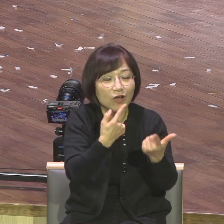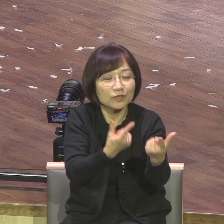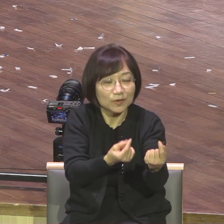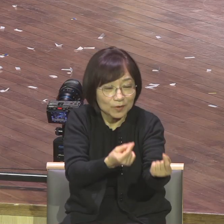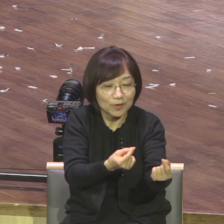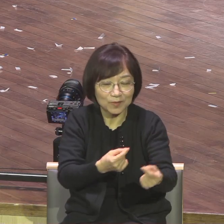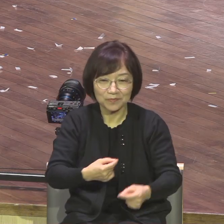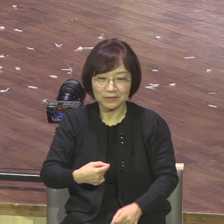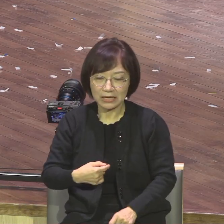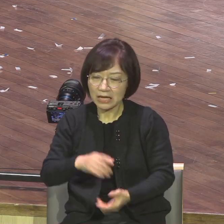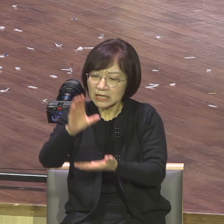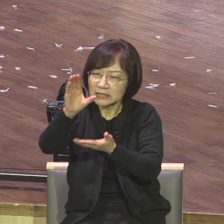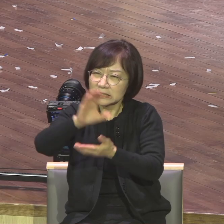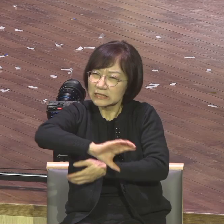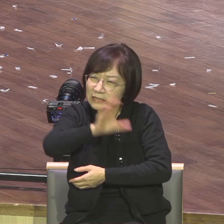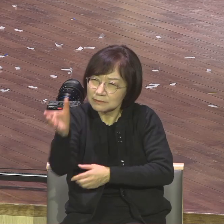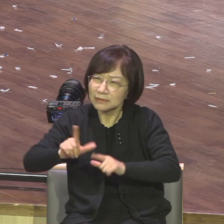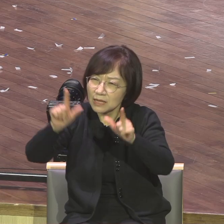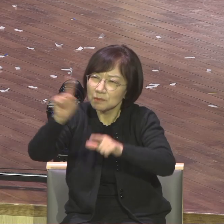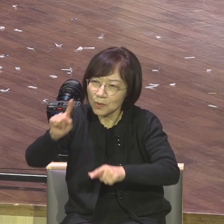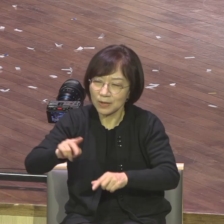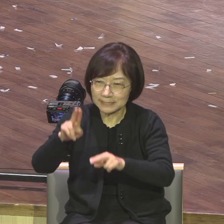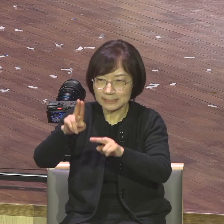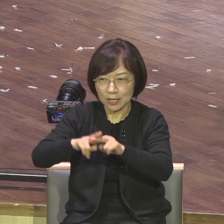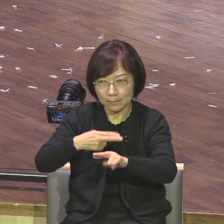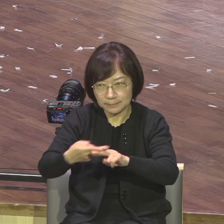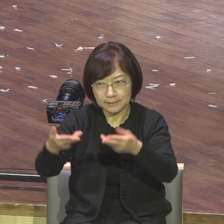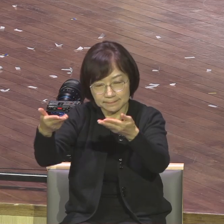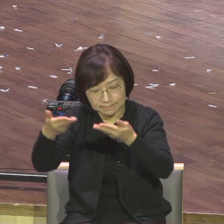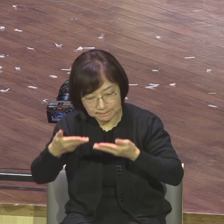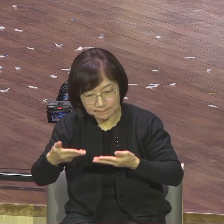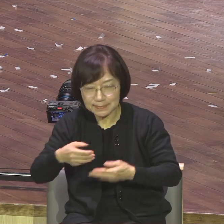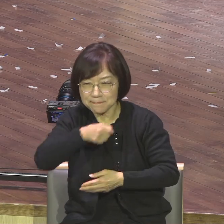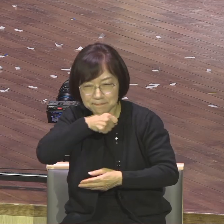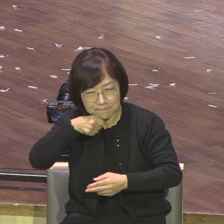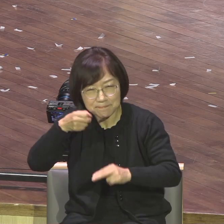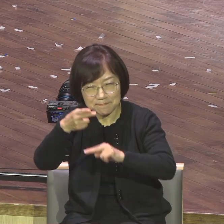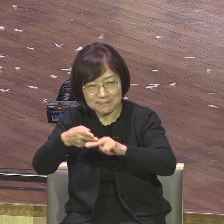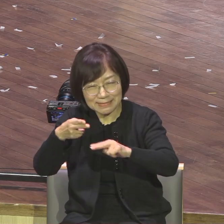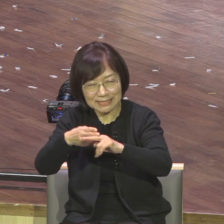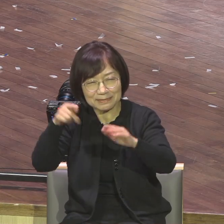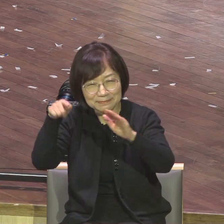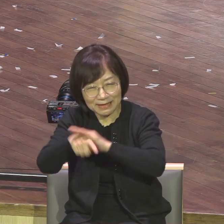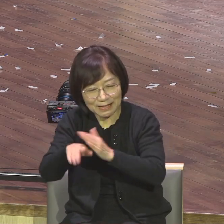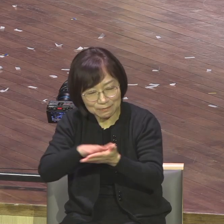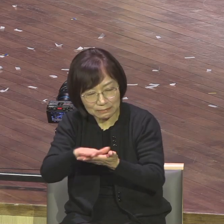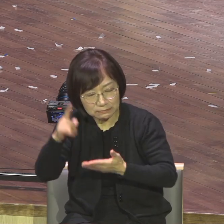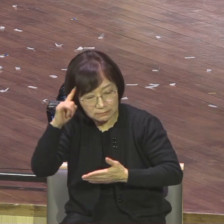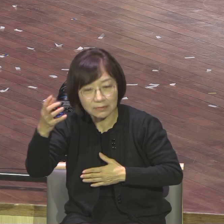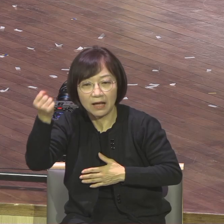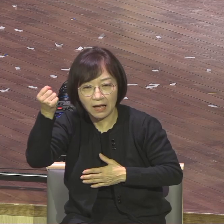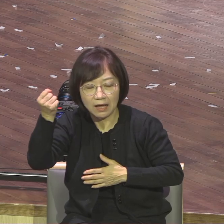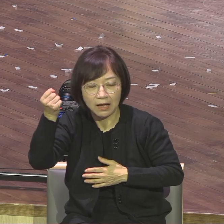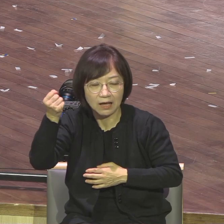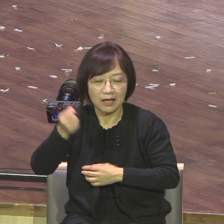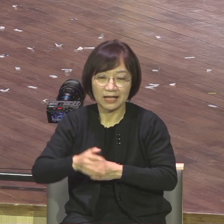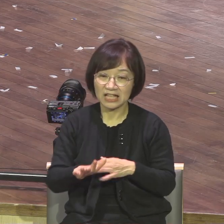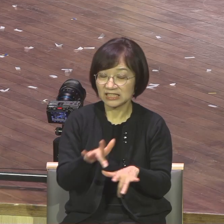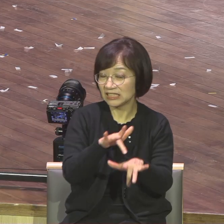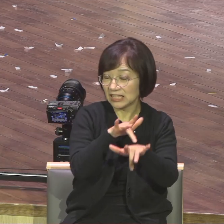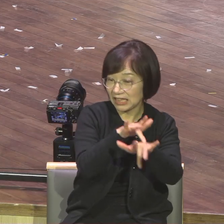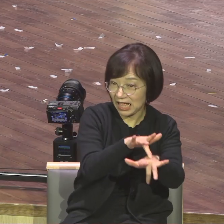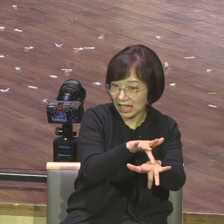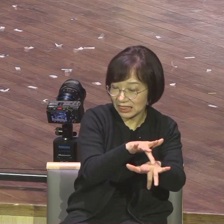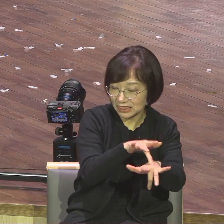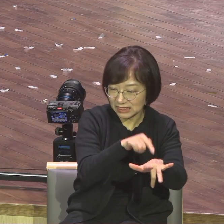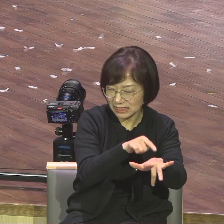크리스마스가 선물 받고 맛있는 거 먹으러 가는 날인 줄 알았단다. 사탄은 크리스마스가